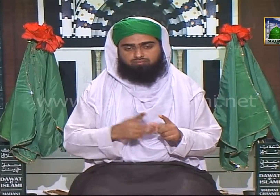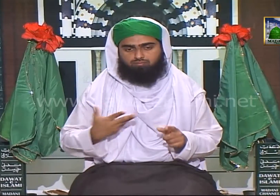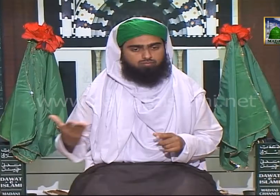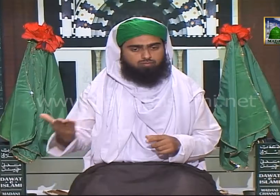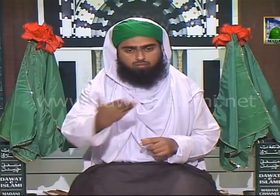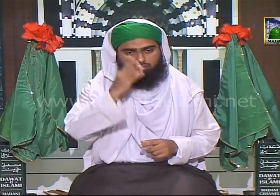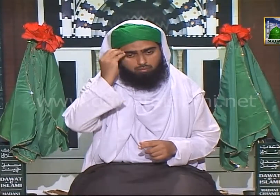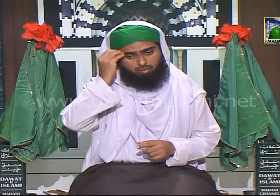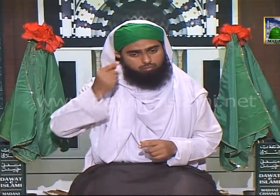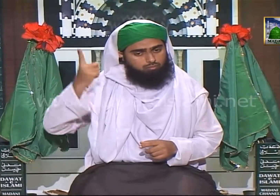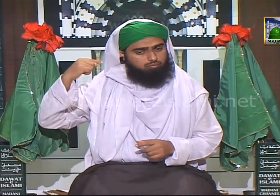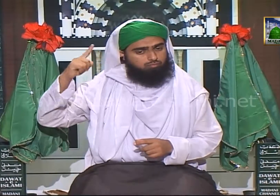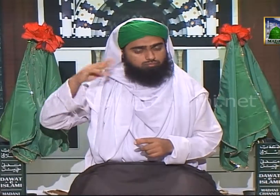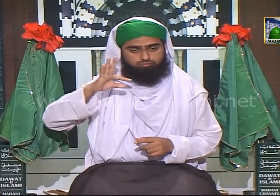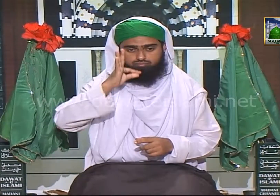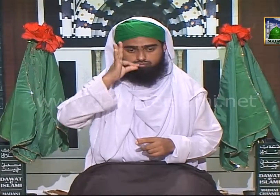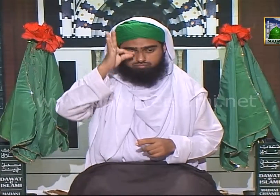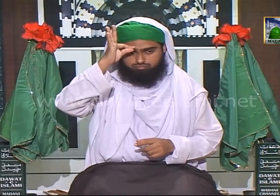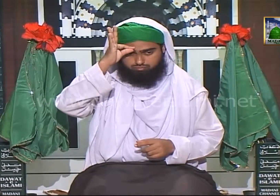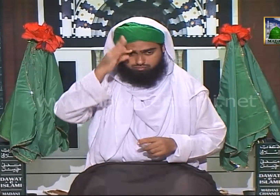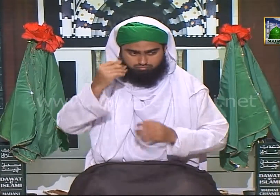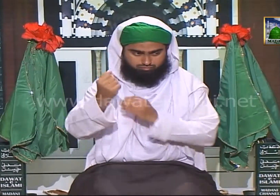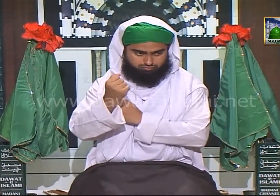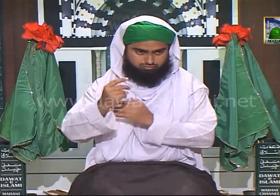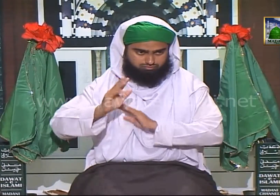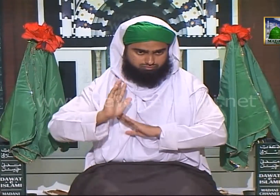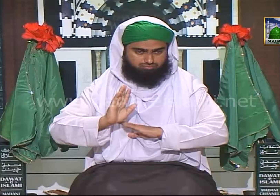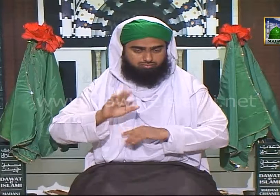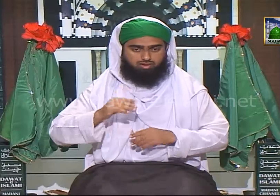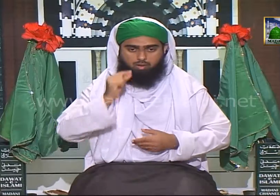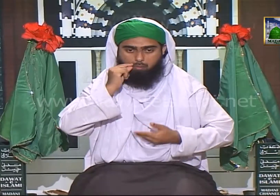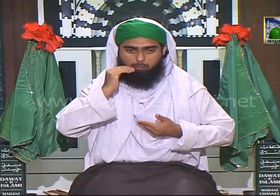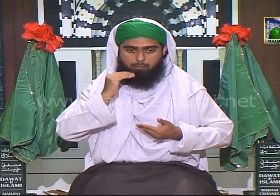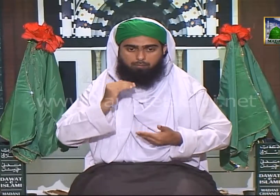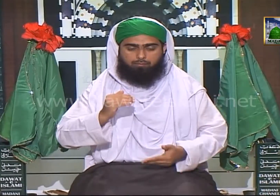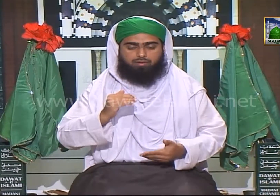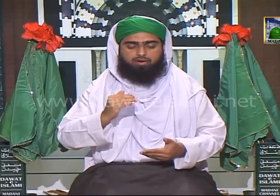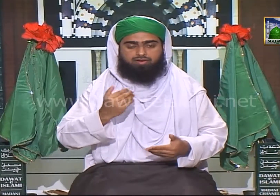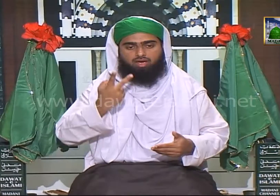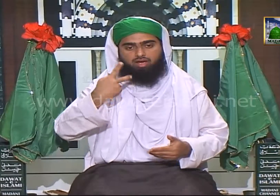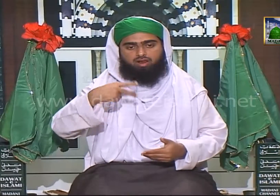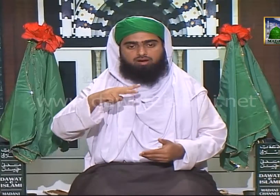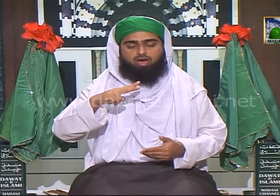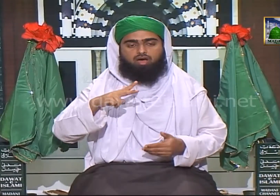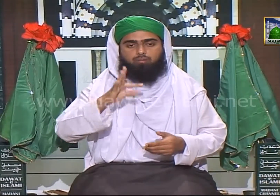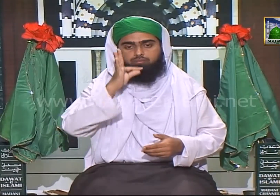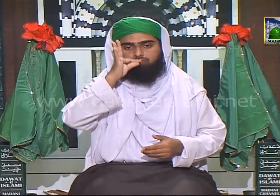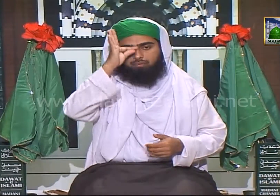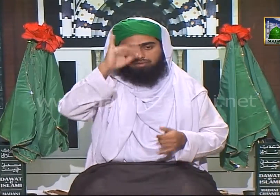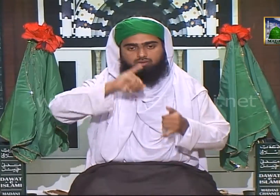والسلام, یہ آپ سے معلوم ہے کہ بہت بڑے اللہ کے نبی ہوئے, اور ان کے صاحبزادے سیدنا سلیمان علیہ نبینا علیہ الصلوۃ والسلام, اس تو پوری